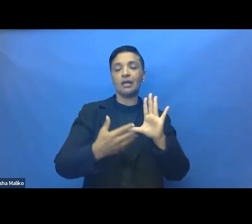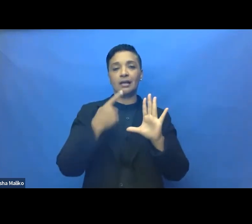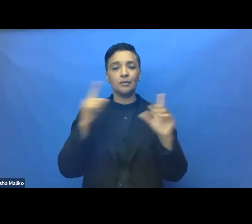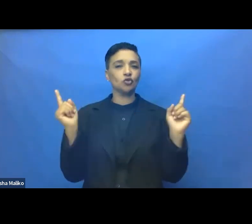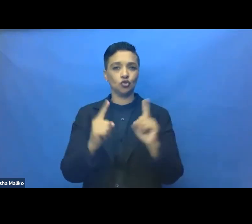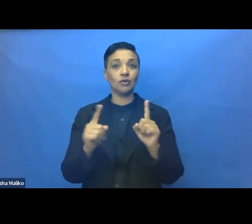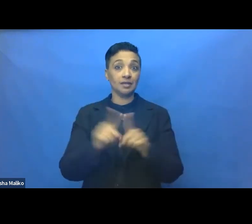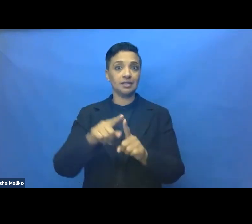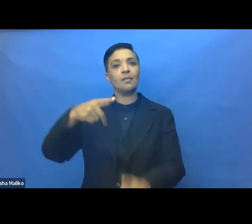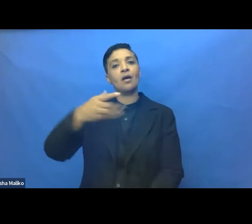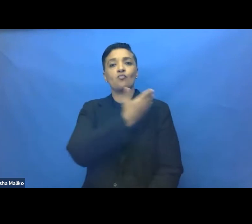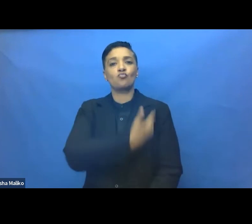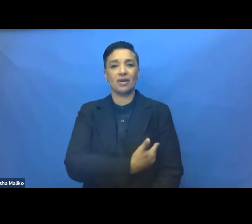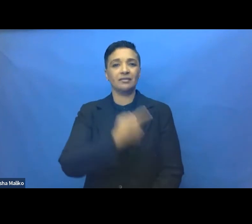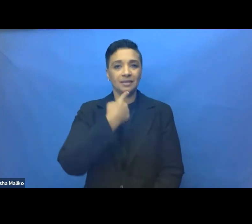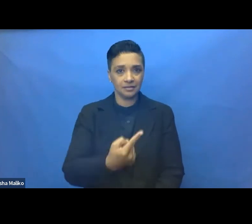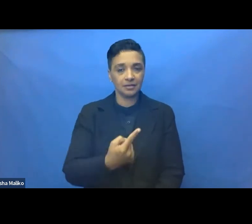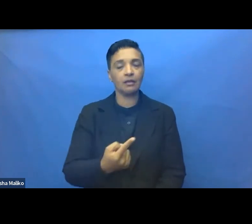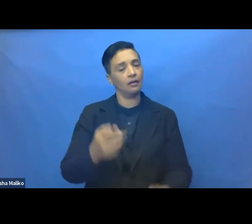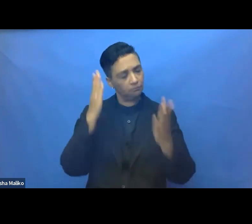personnes handicapées.